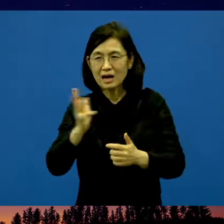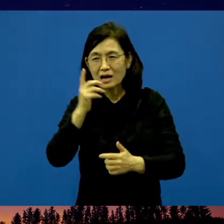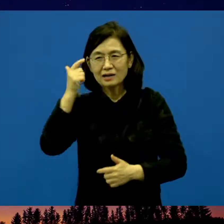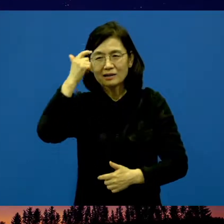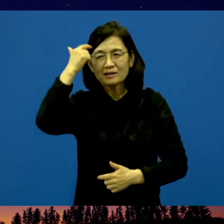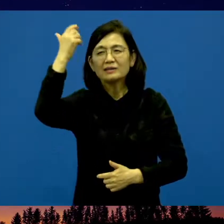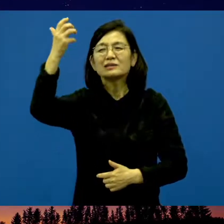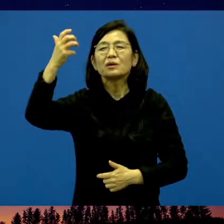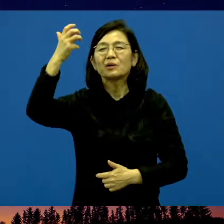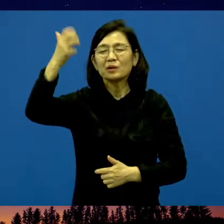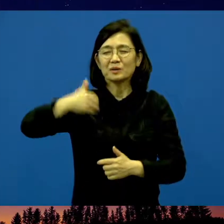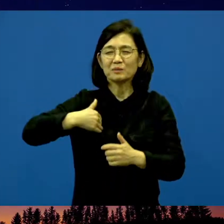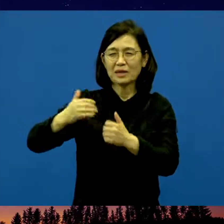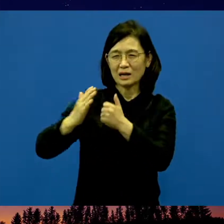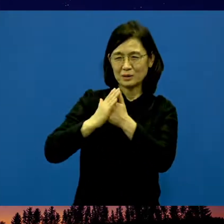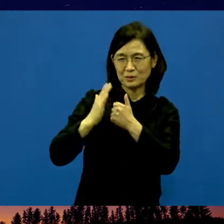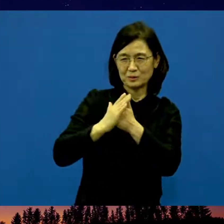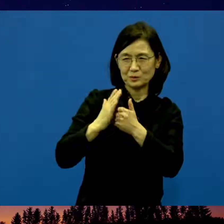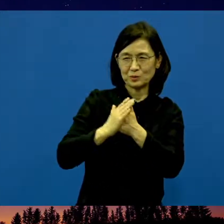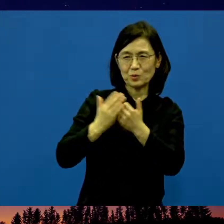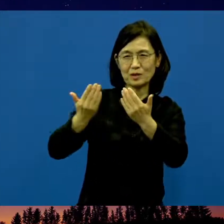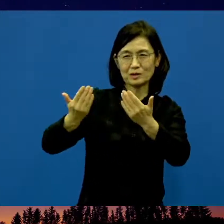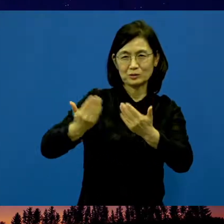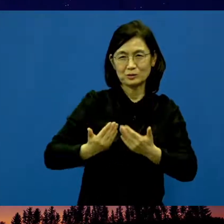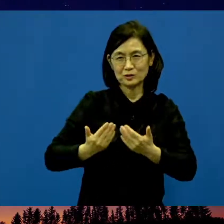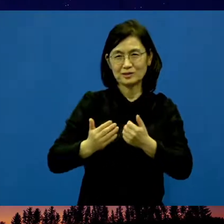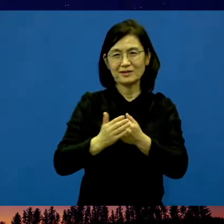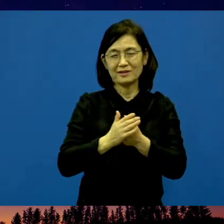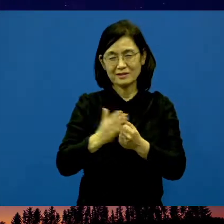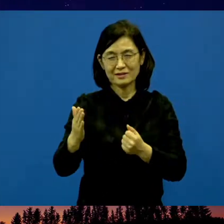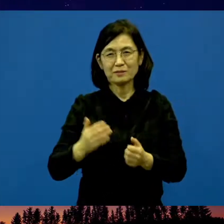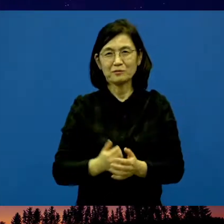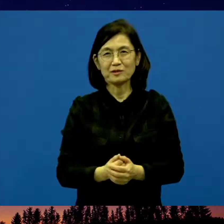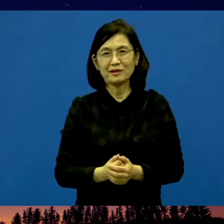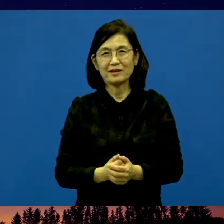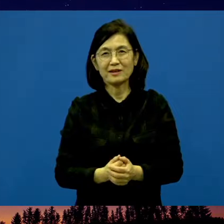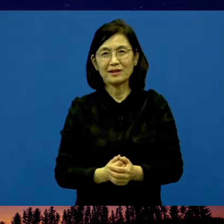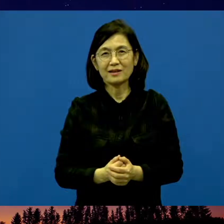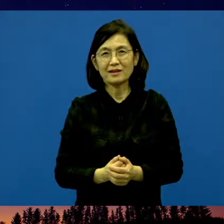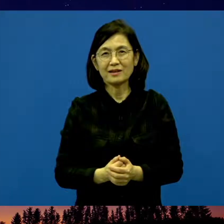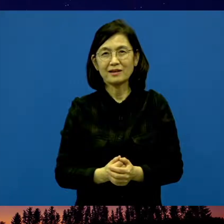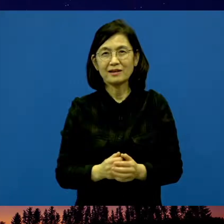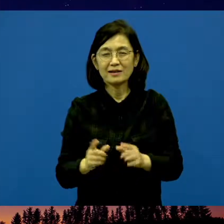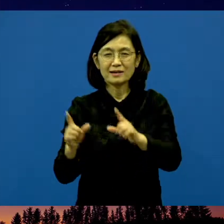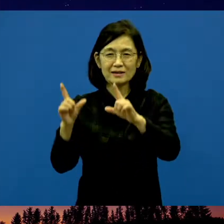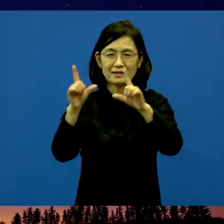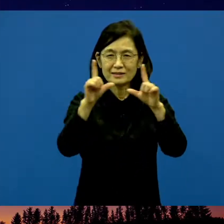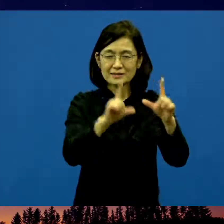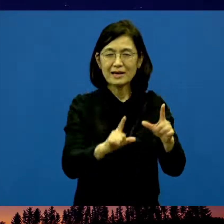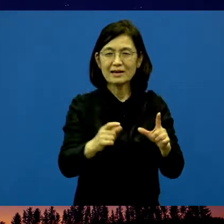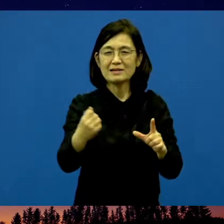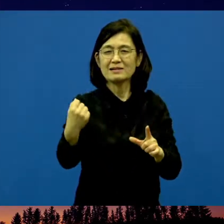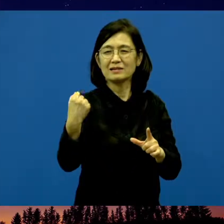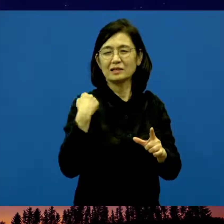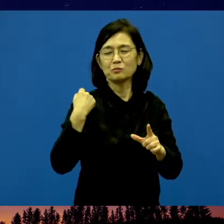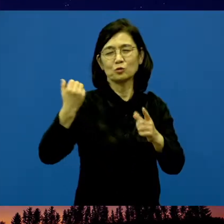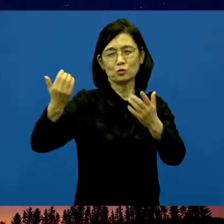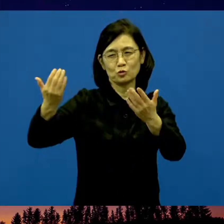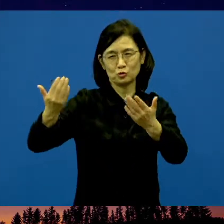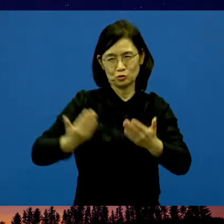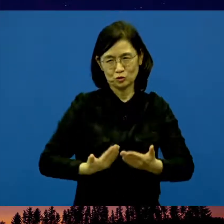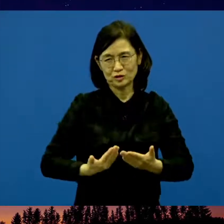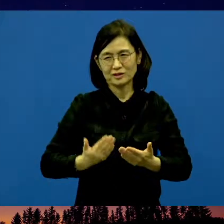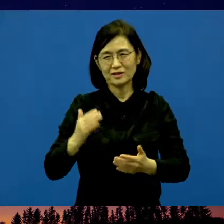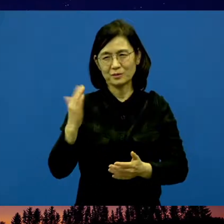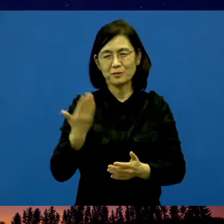겁니다. 하나님 우리 안에 소원을 불어넣어 주실 뿐만 아니라 살아갈 능력도 부어주신다는 거예요. 자,